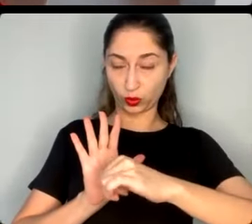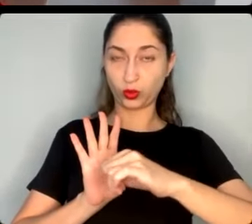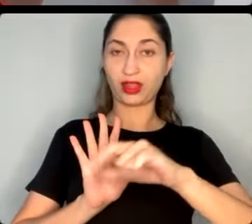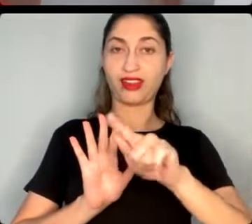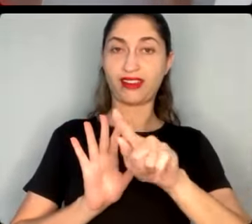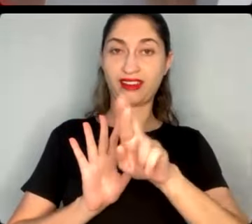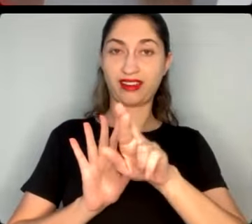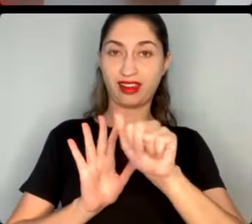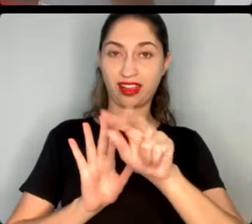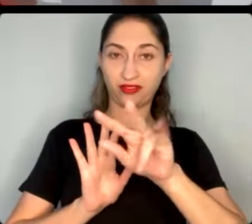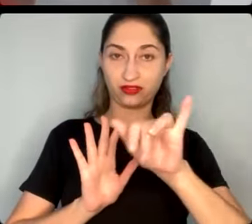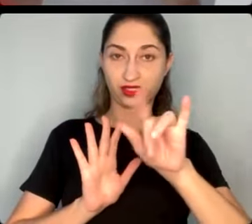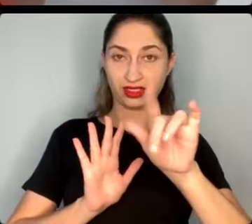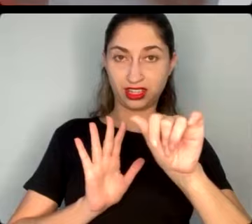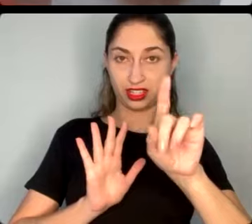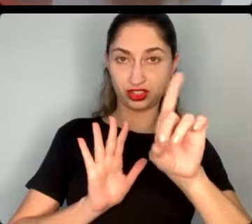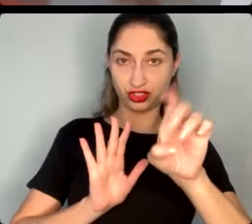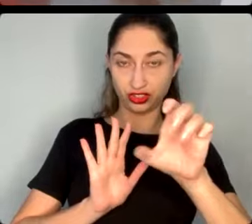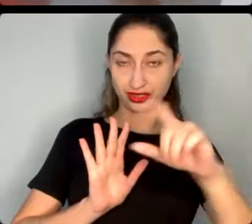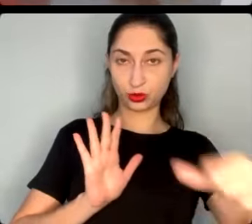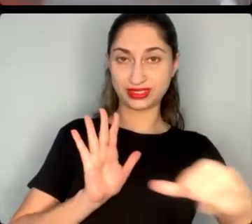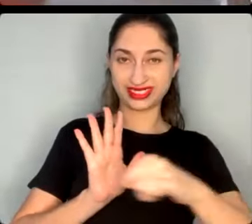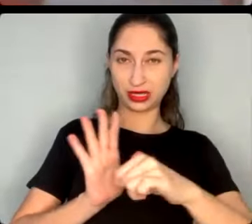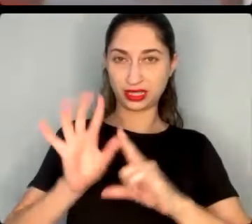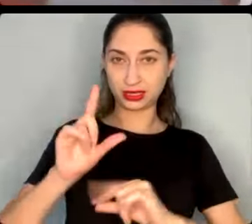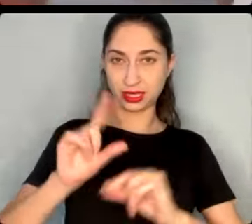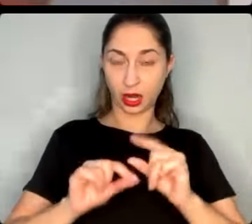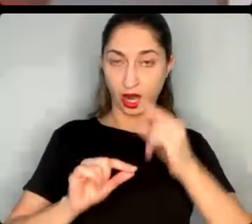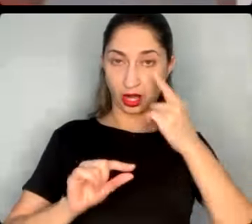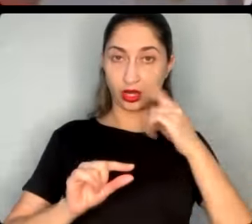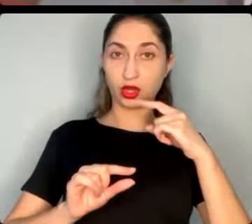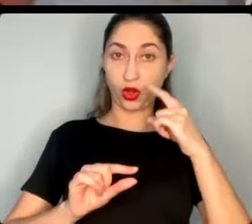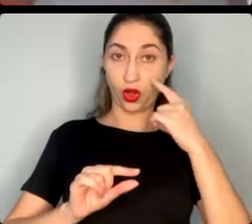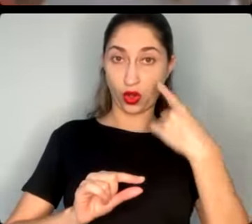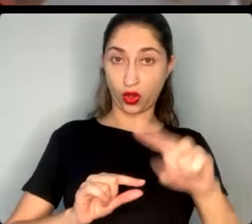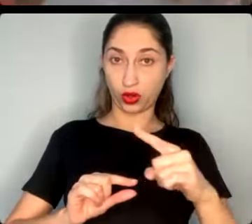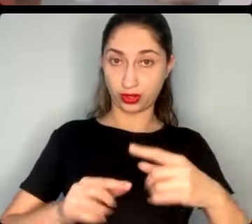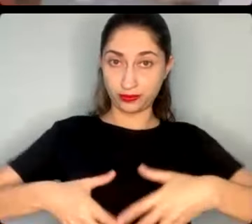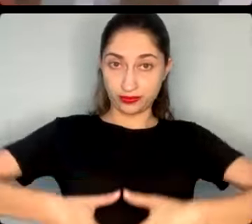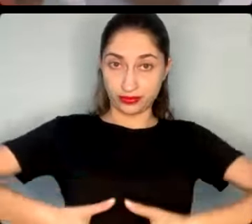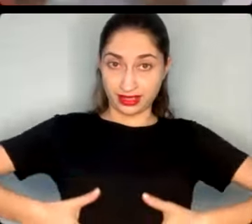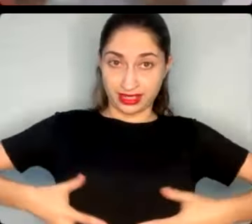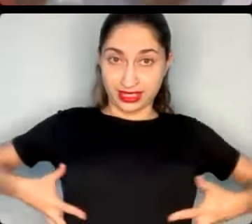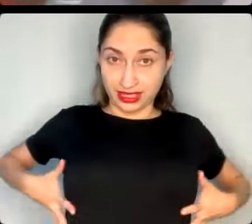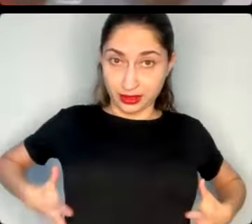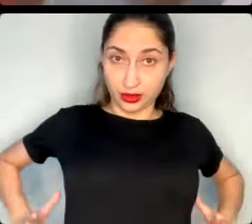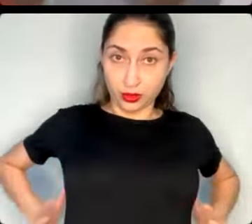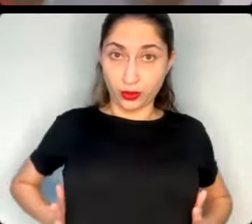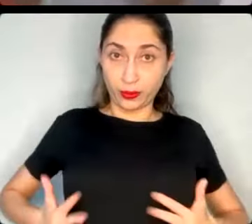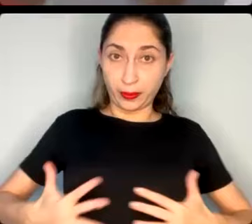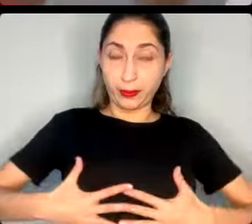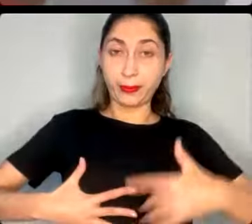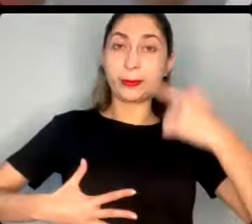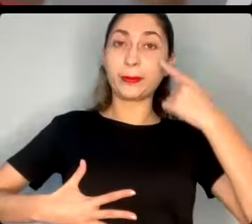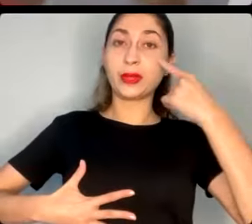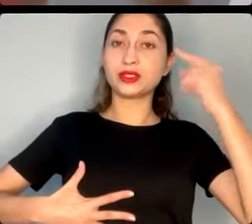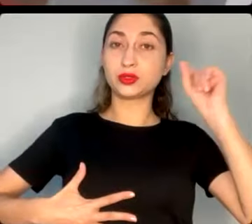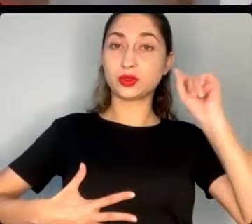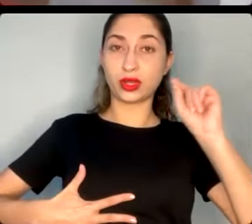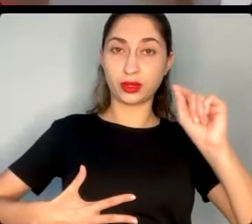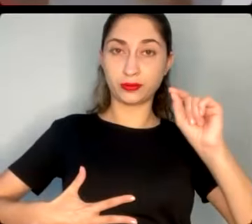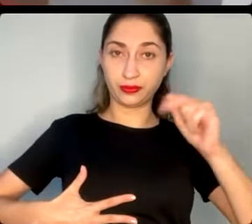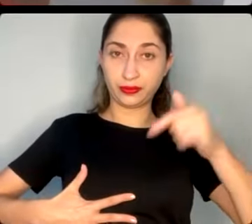depois a gente tem a caixa torácica. E o que a gente vai estar observando? Apoiados aqui no